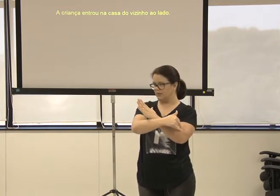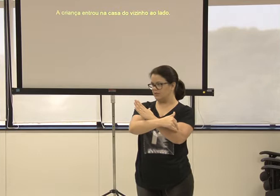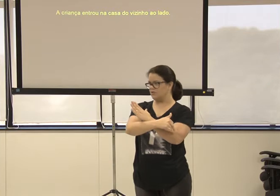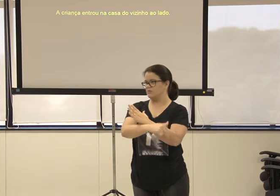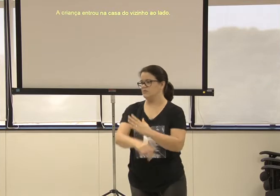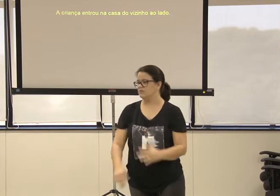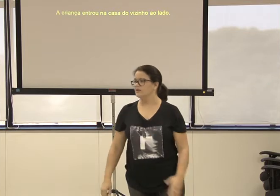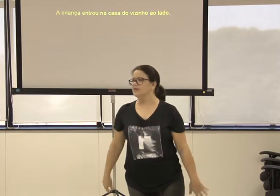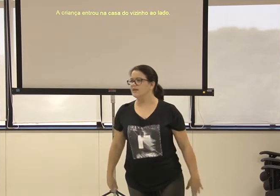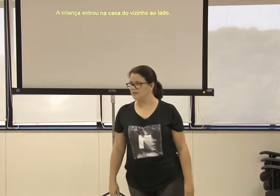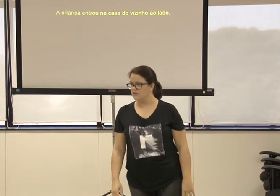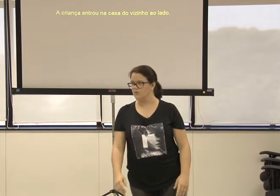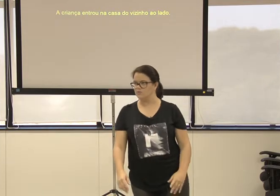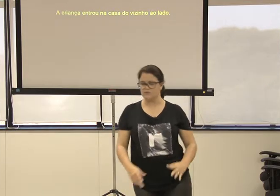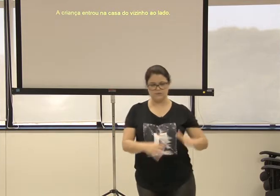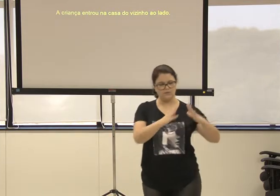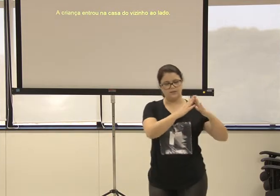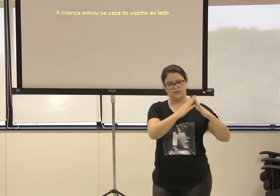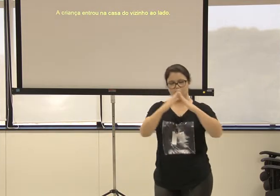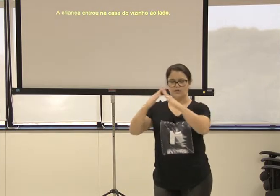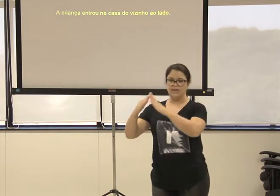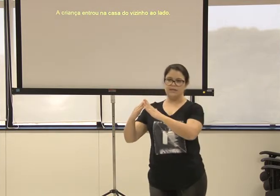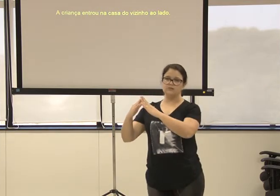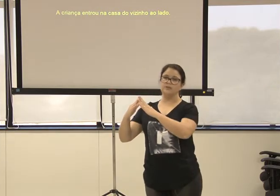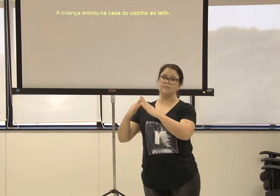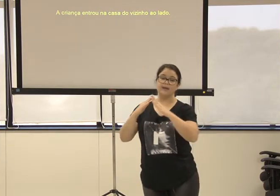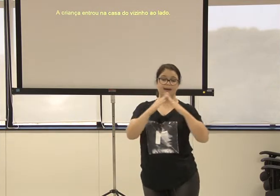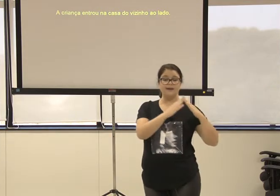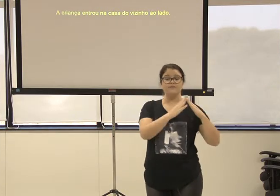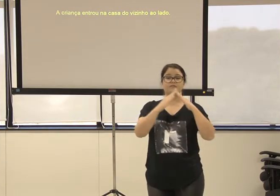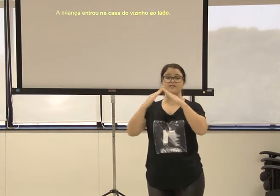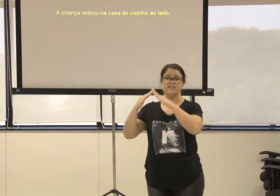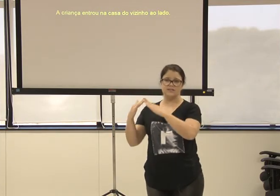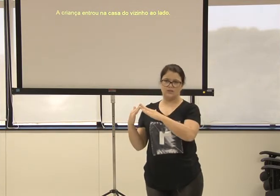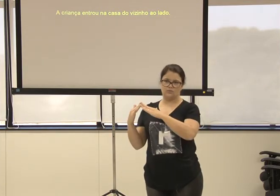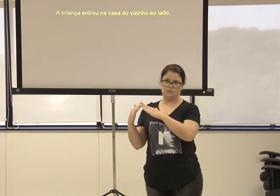Exatamente. E entrando como se fosse nas do lado. Então, isso também é vizinho.